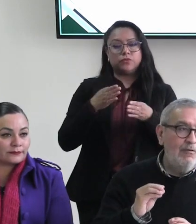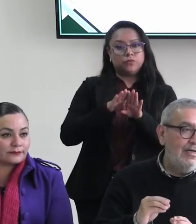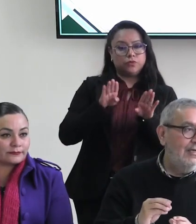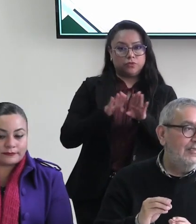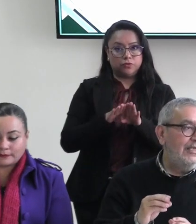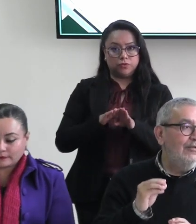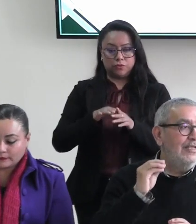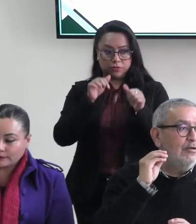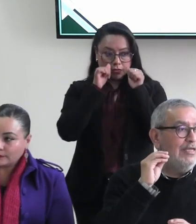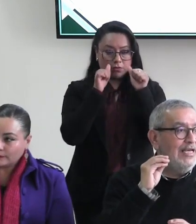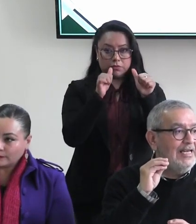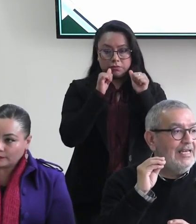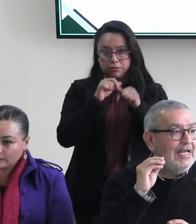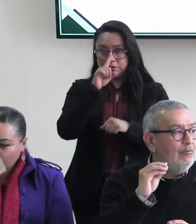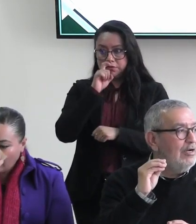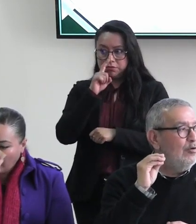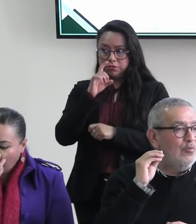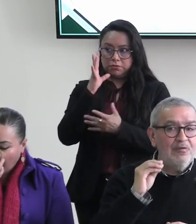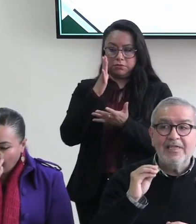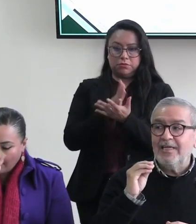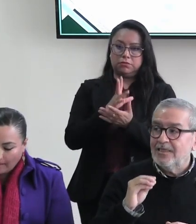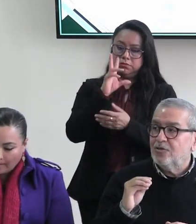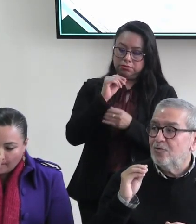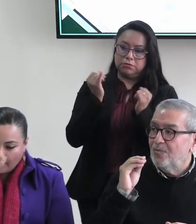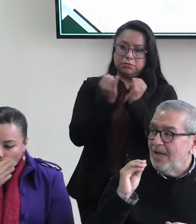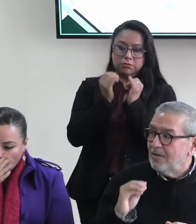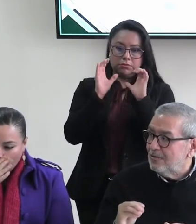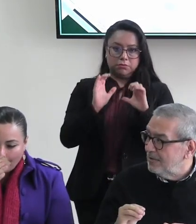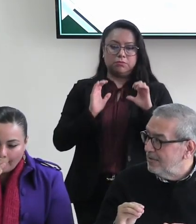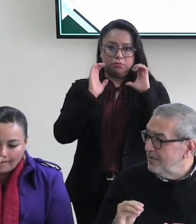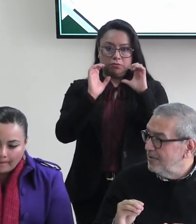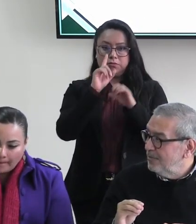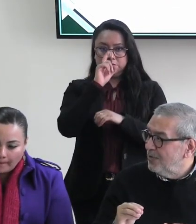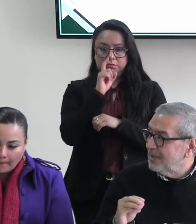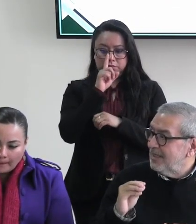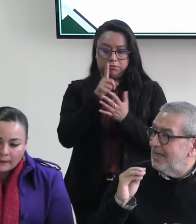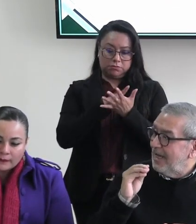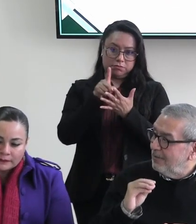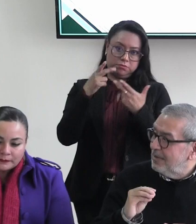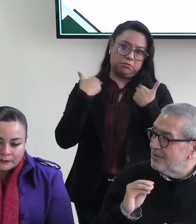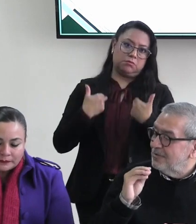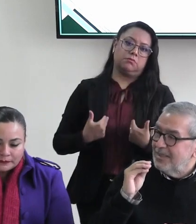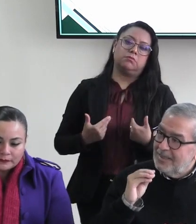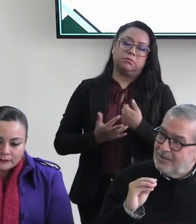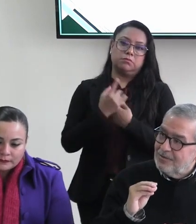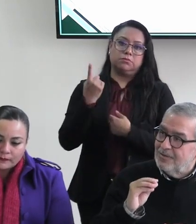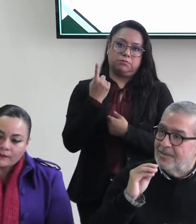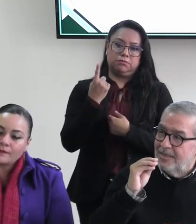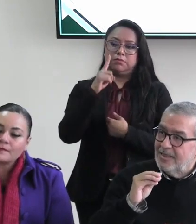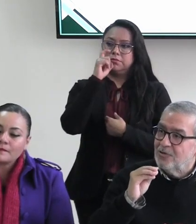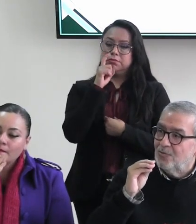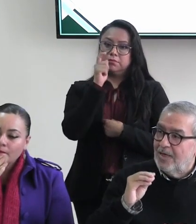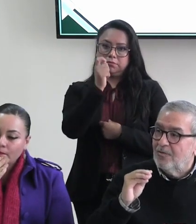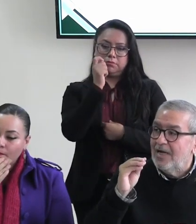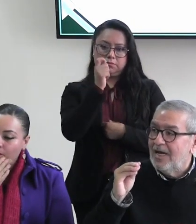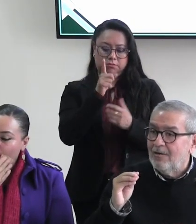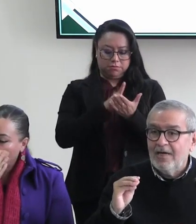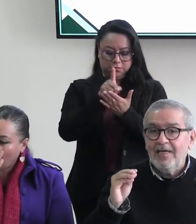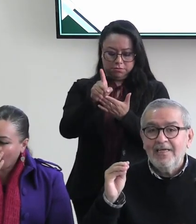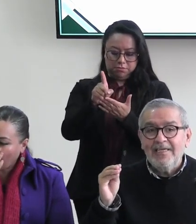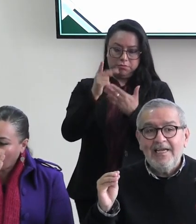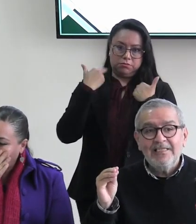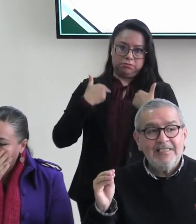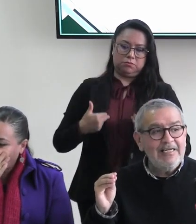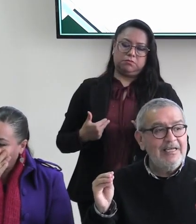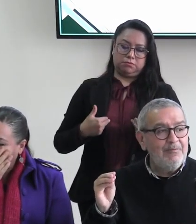del agua, sino de cuidar el agua como un derecho humano, porque el agua es un derecho, el derecho humano al